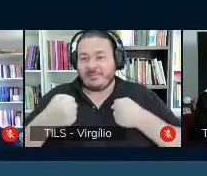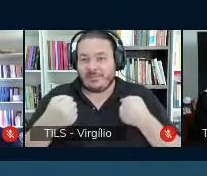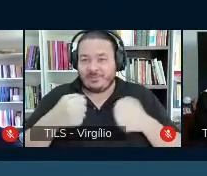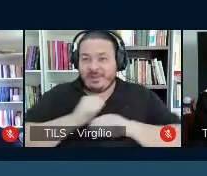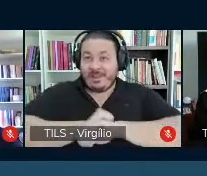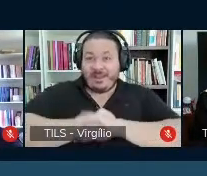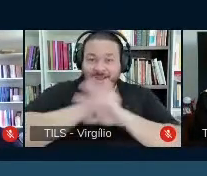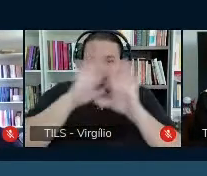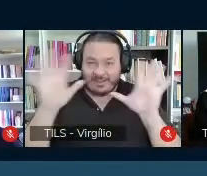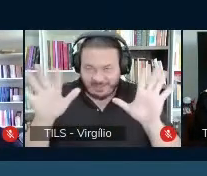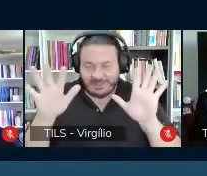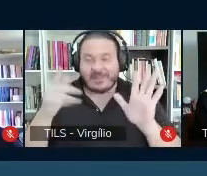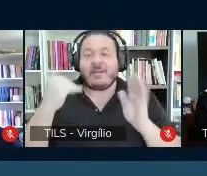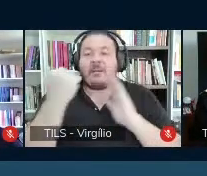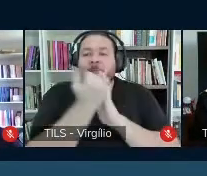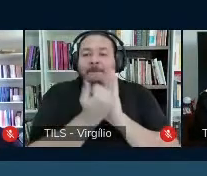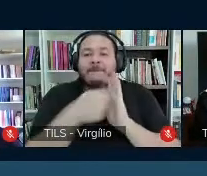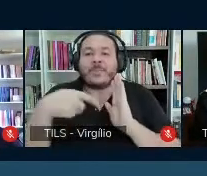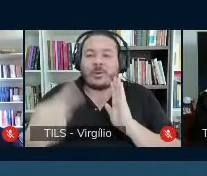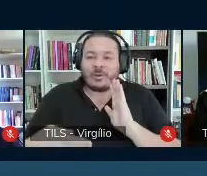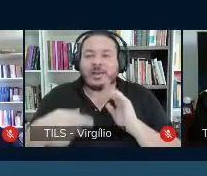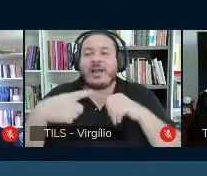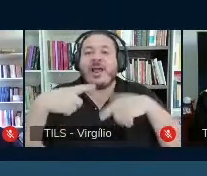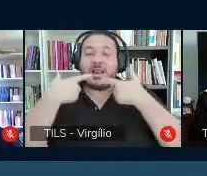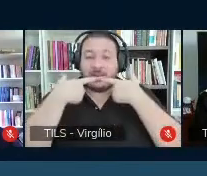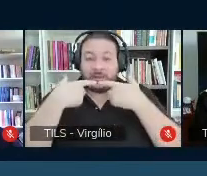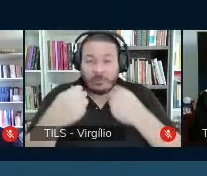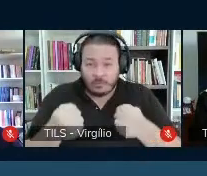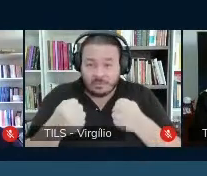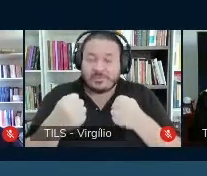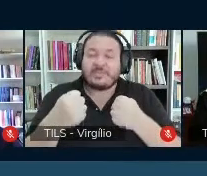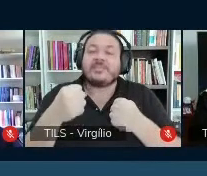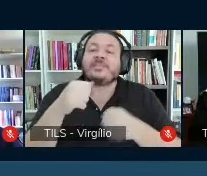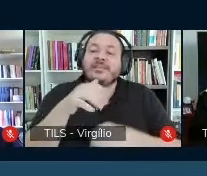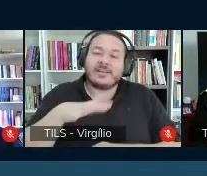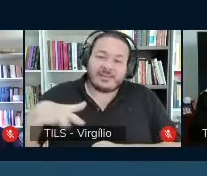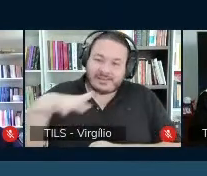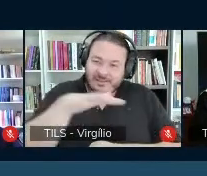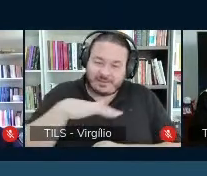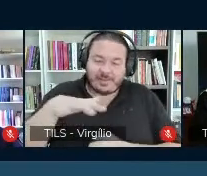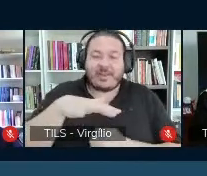de linguística da área de léxica e terminologia,